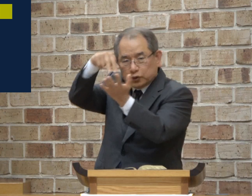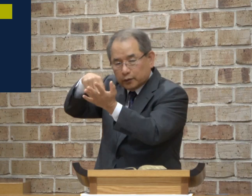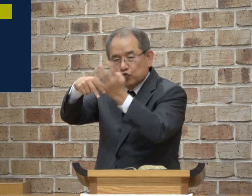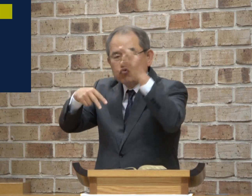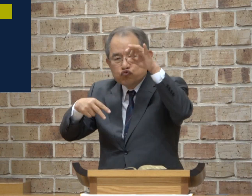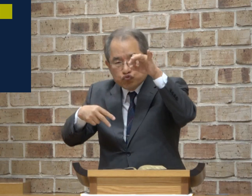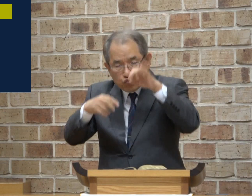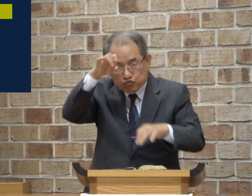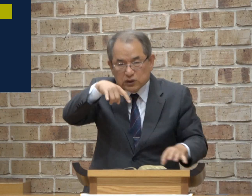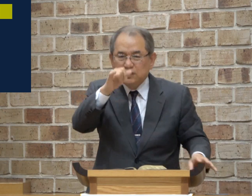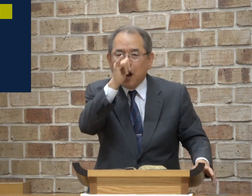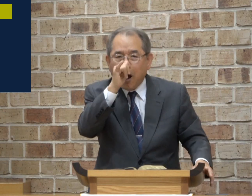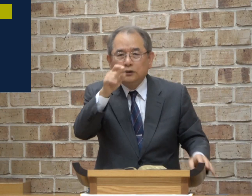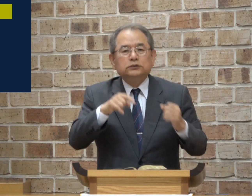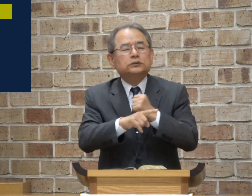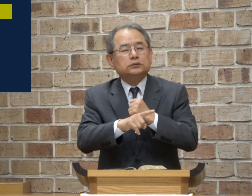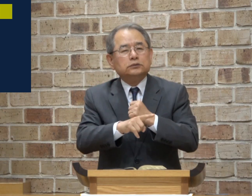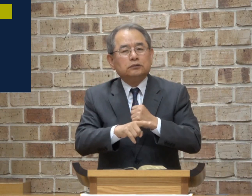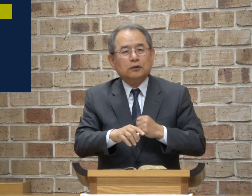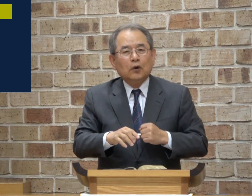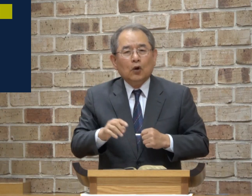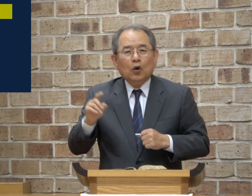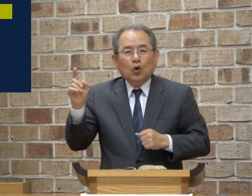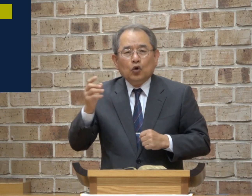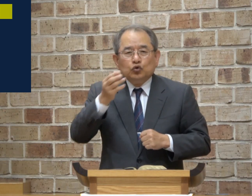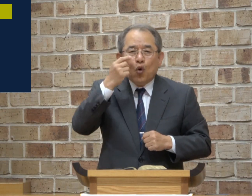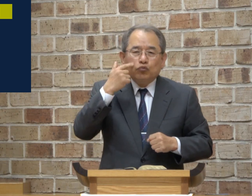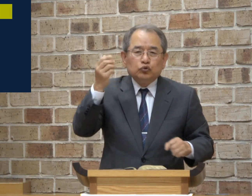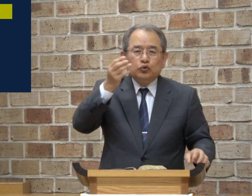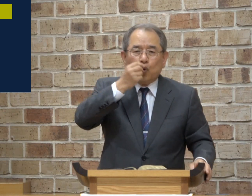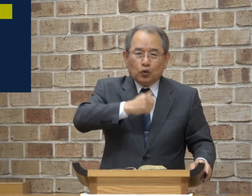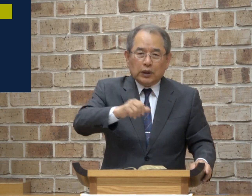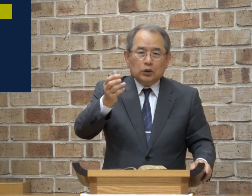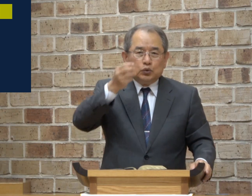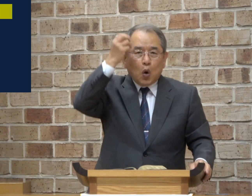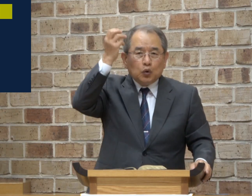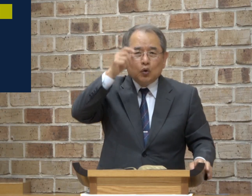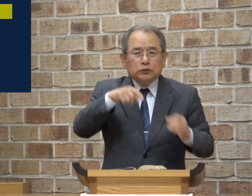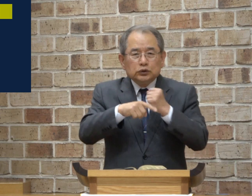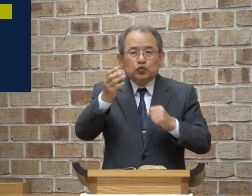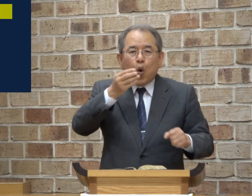삼위일체 의 하나님이십니다. 성부,